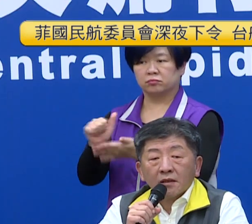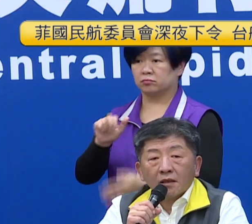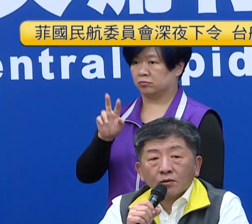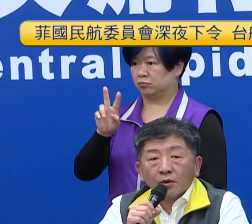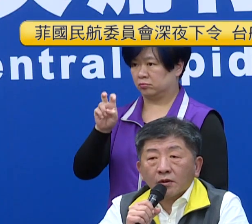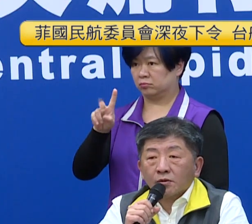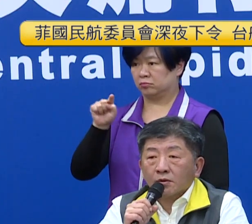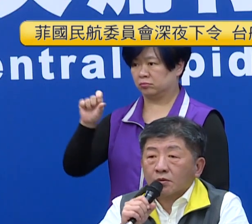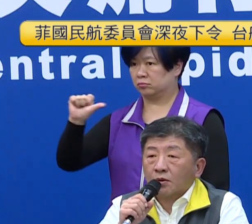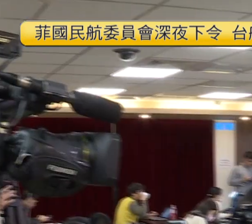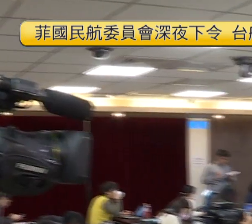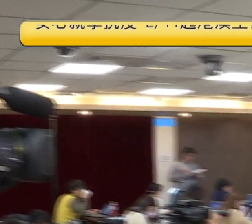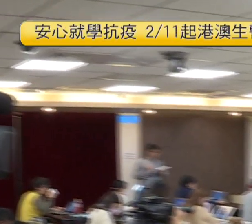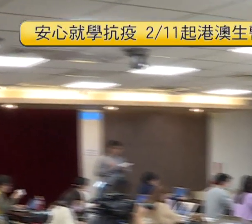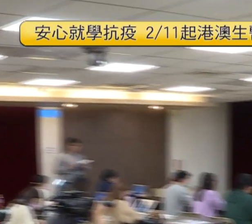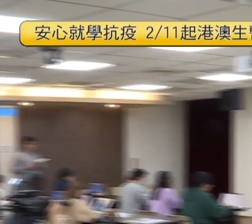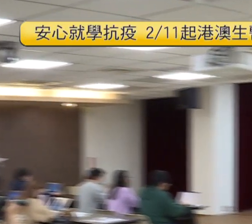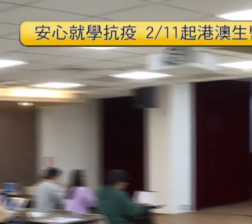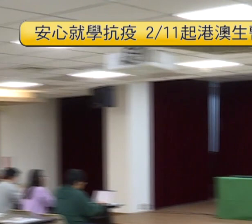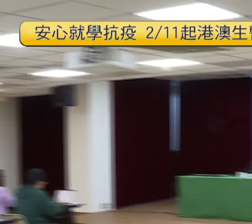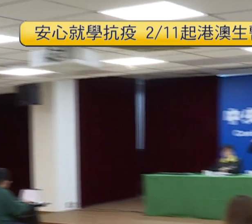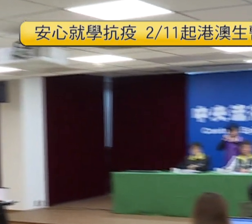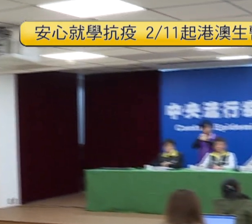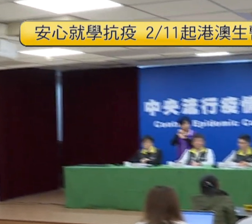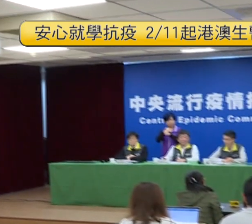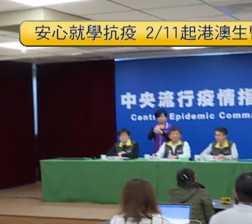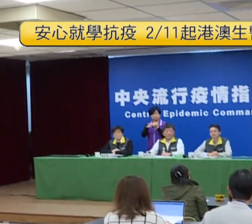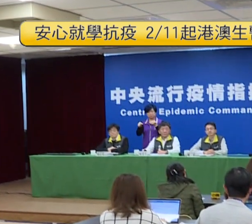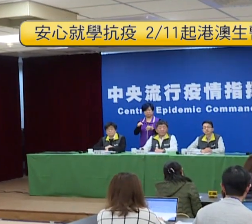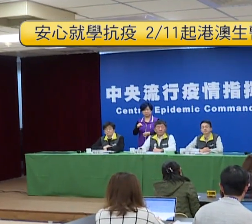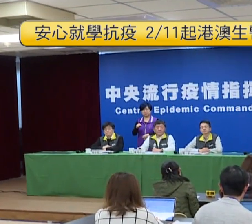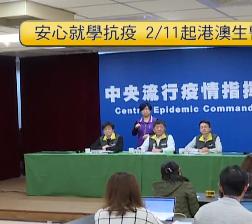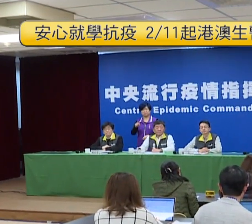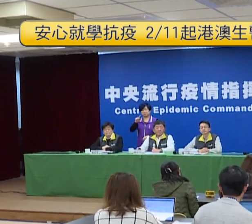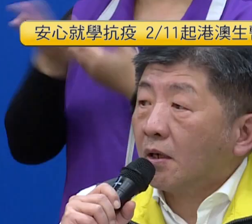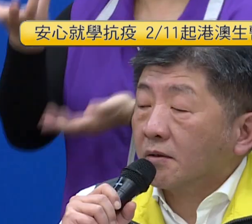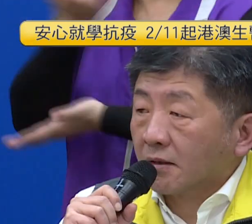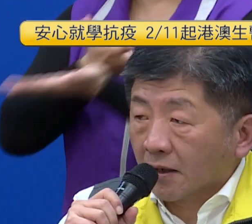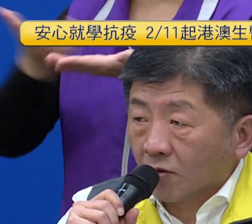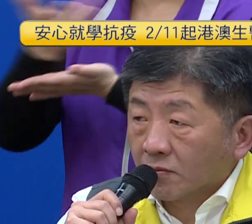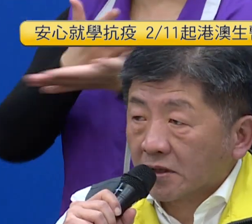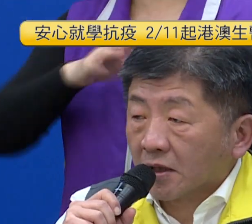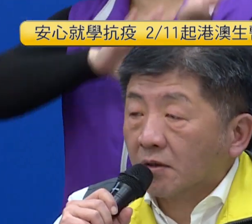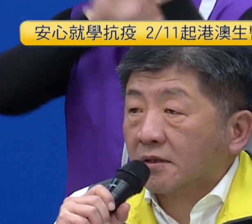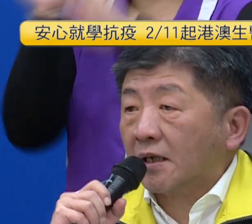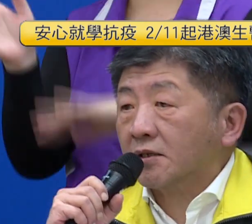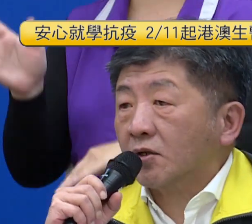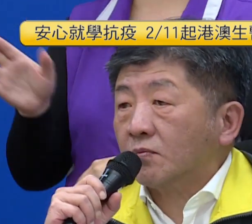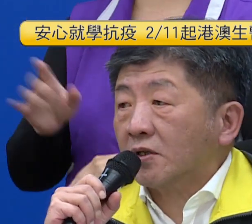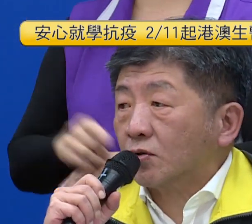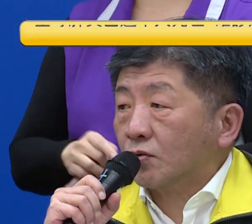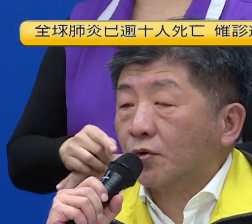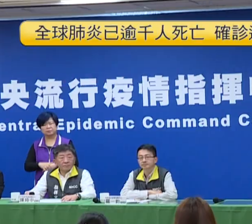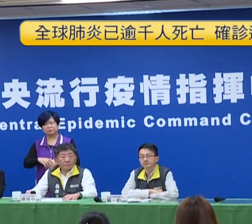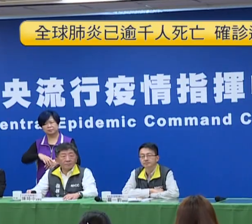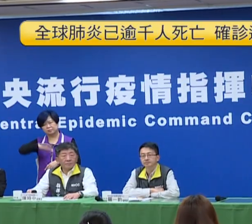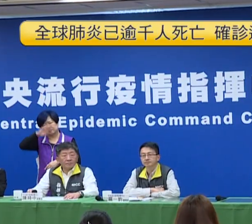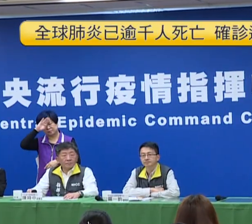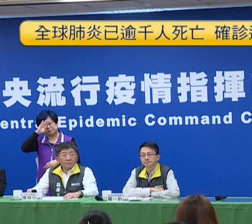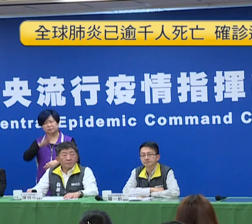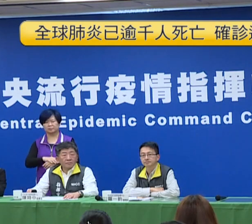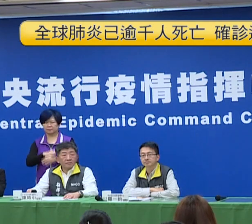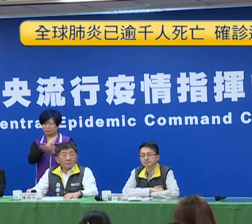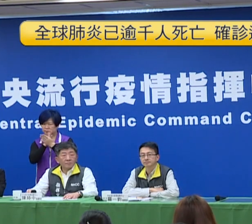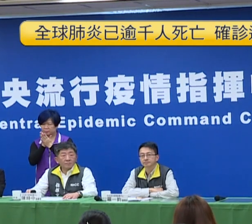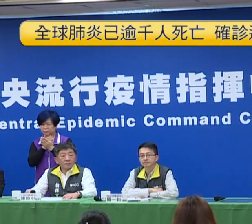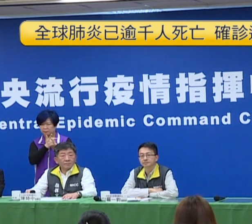22.5万。 口罩实名制有了新的分配政策，中央流行疫情指挥中心10日宣布，因国内口罩每日征